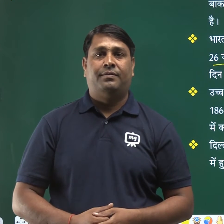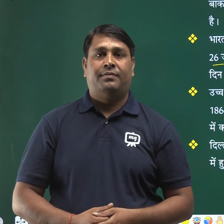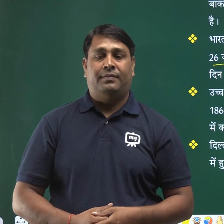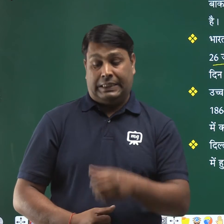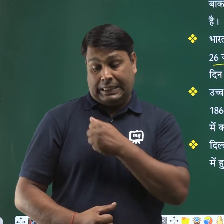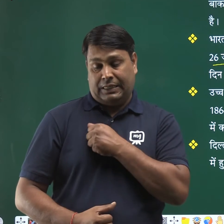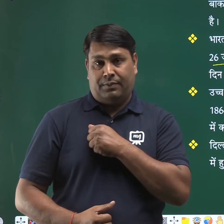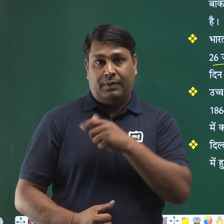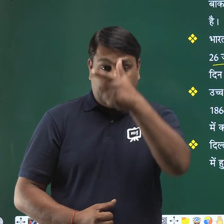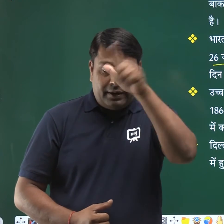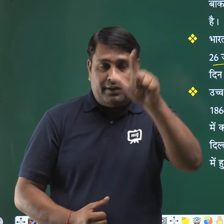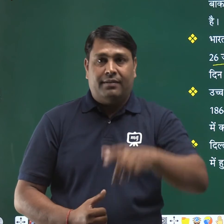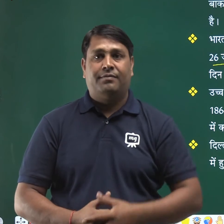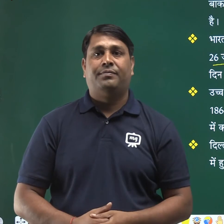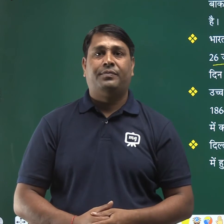हमारा देश